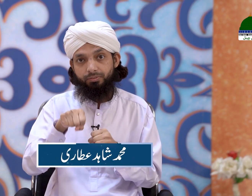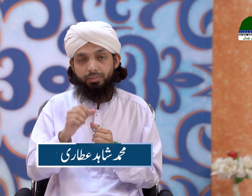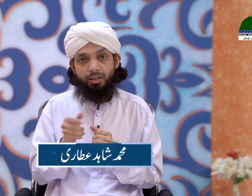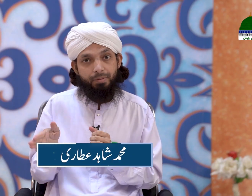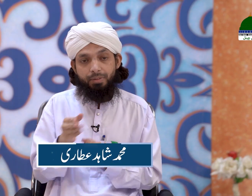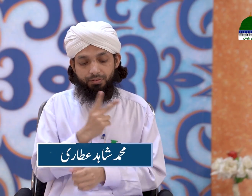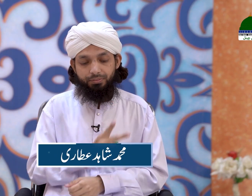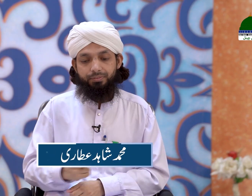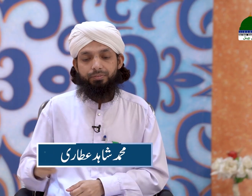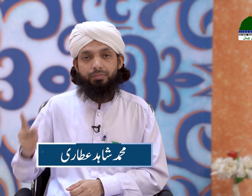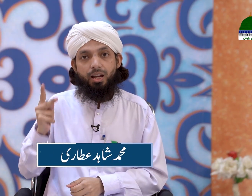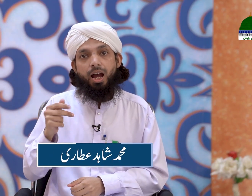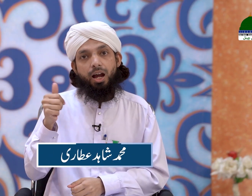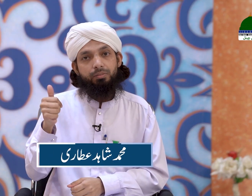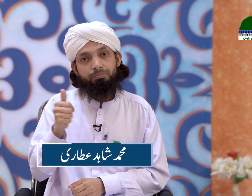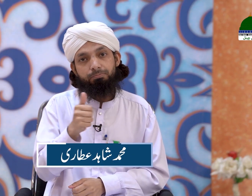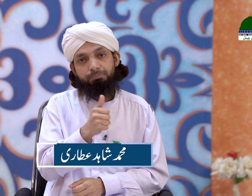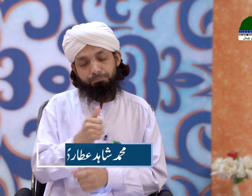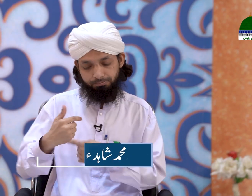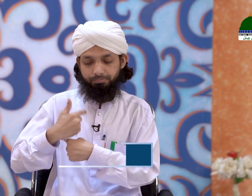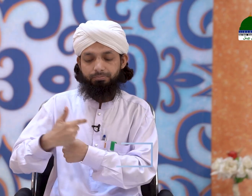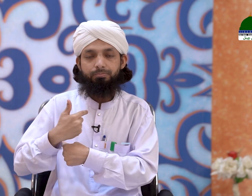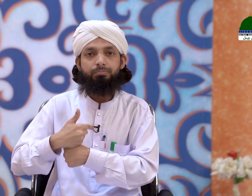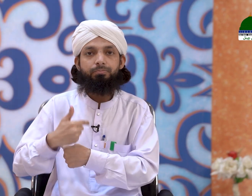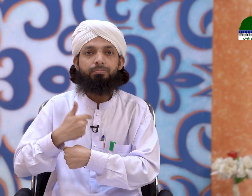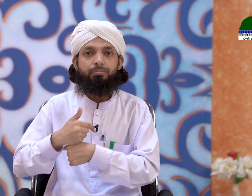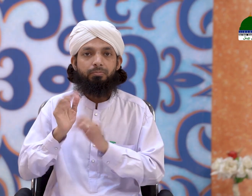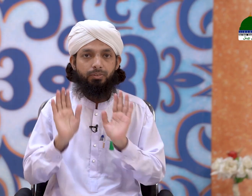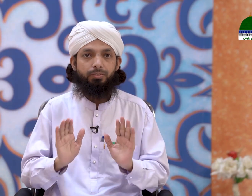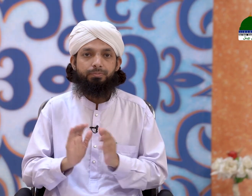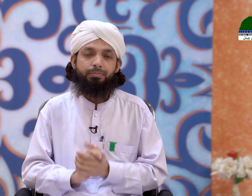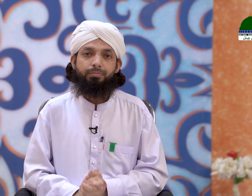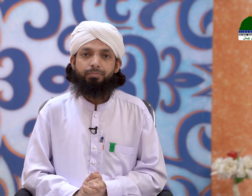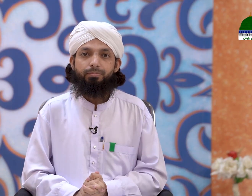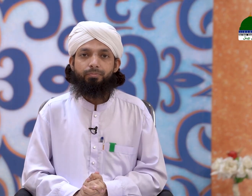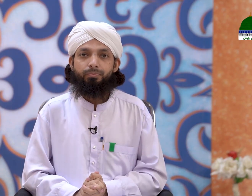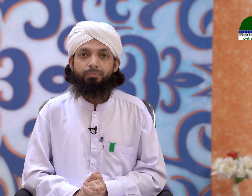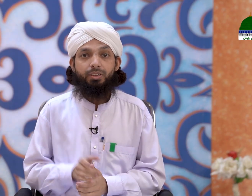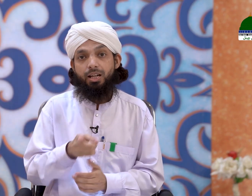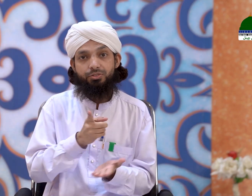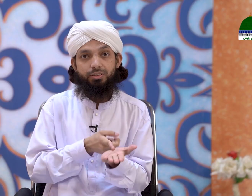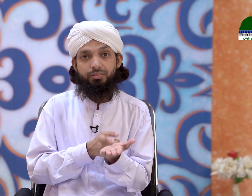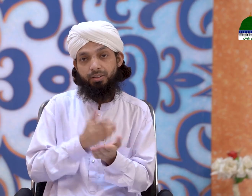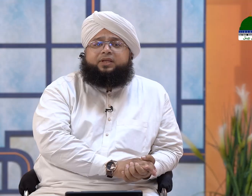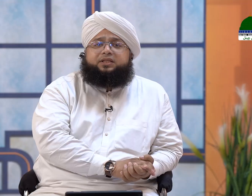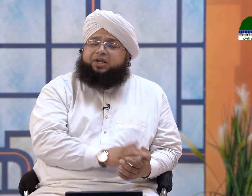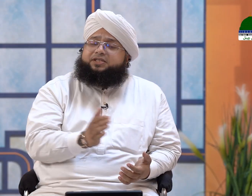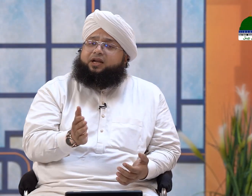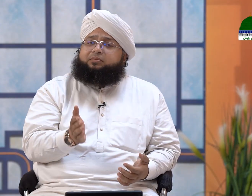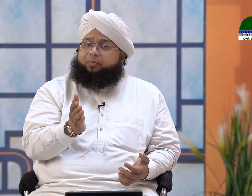زندگی گزارنے کے ہر موڑ پر دین اسلام ہماری رہنمائی کرتا ہے، بشرطے کہ ہم اس کو سیکھیں۔ دین اسلام